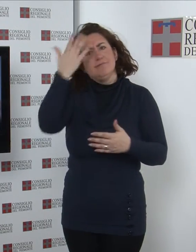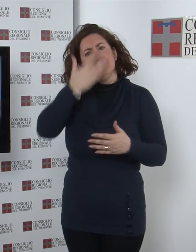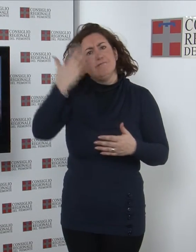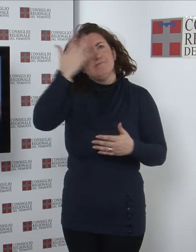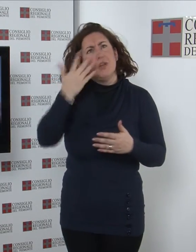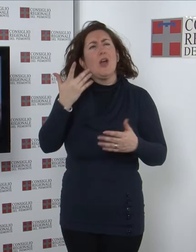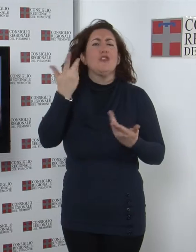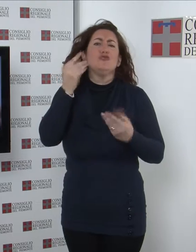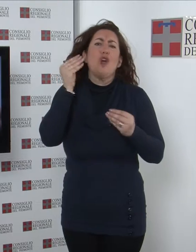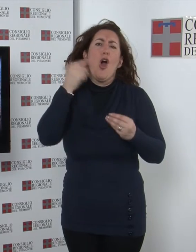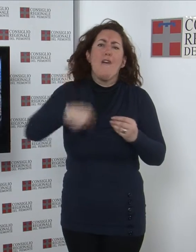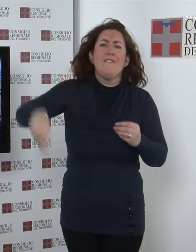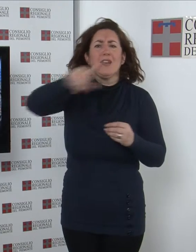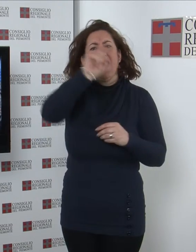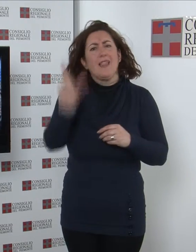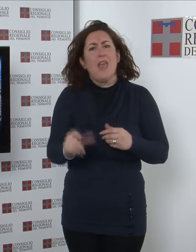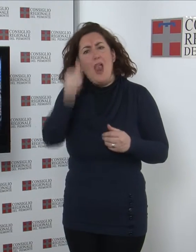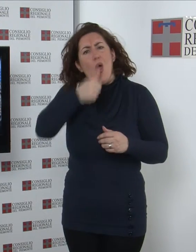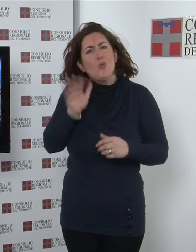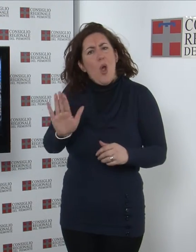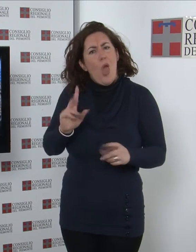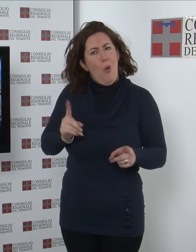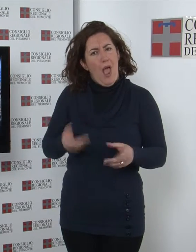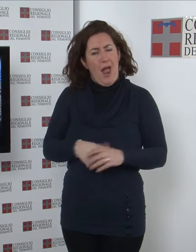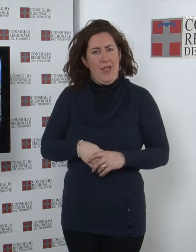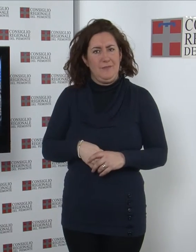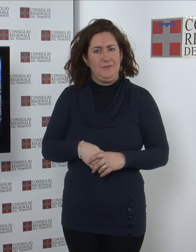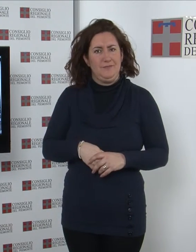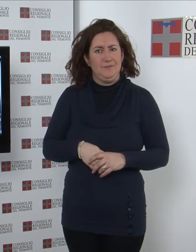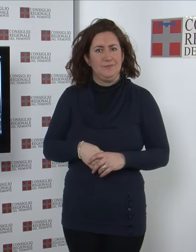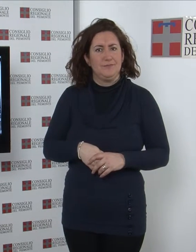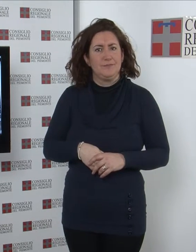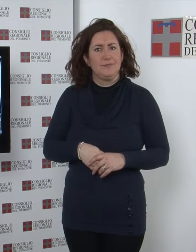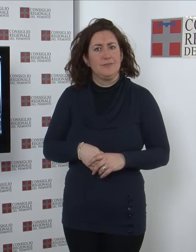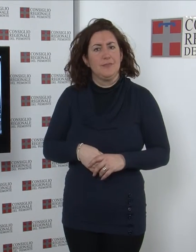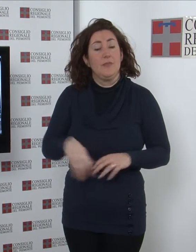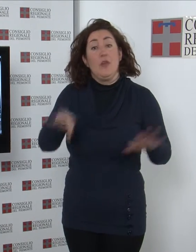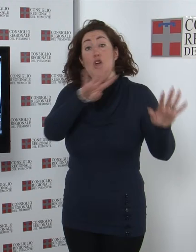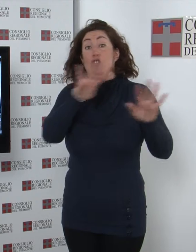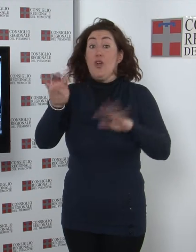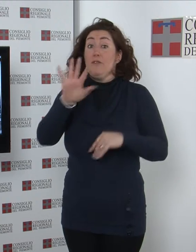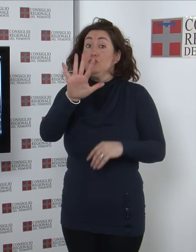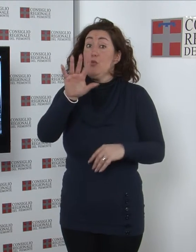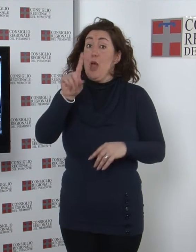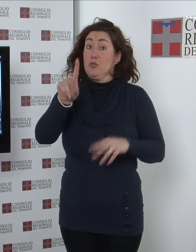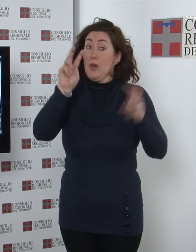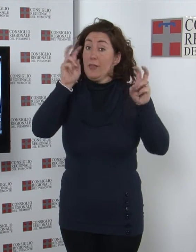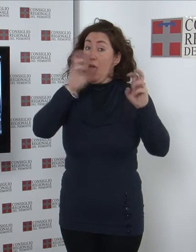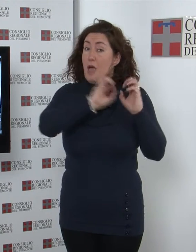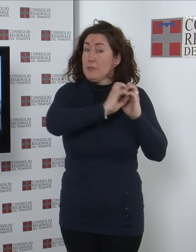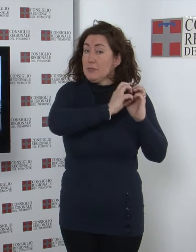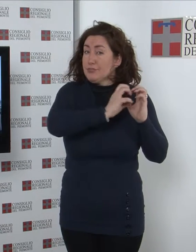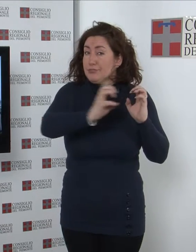dai giovani nel nostro paese diventiamo cittadini europei sono 951 i temi selezionati per la